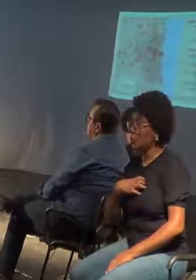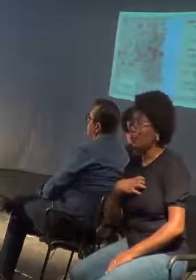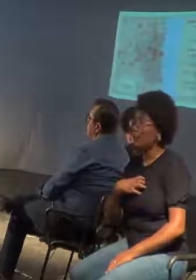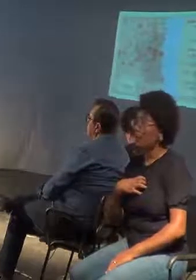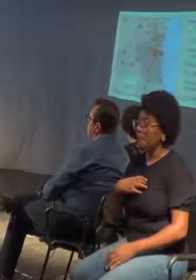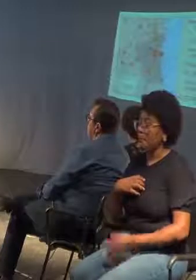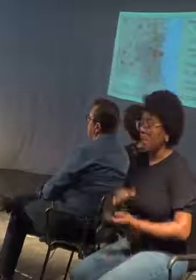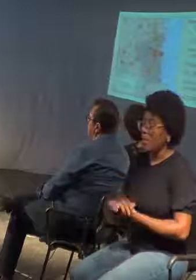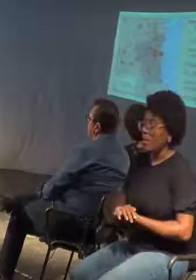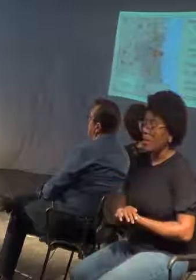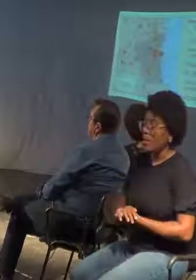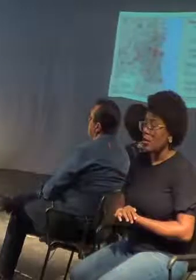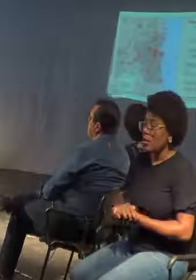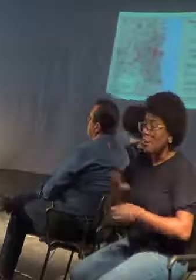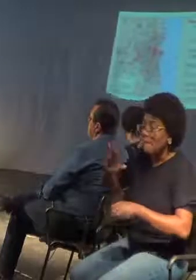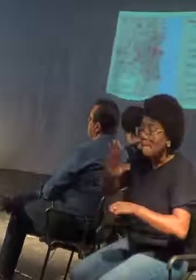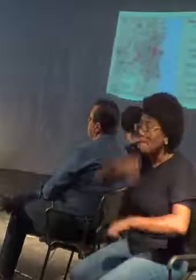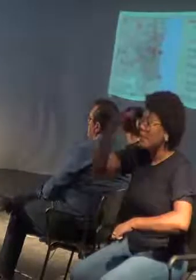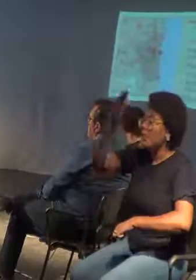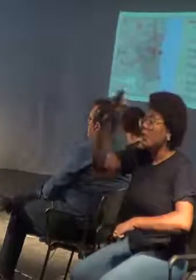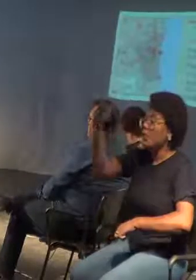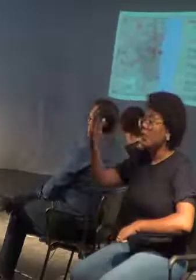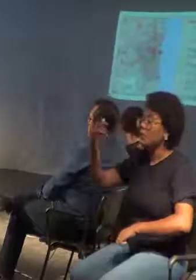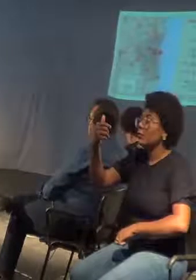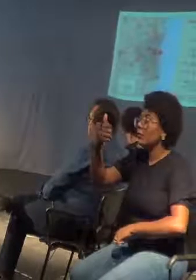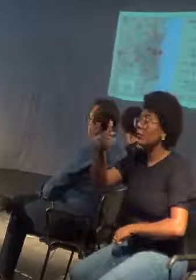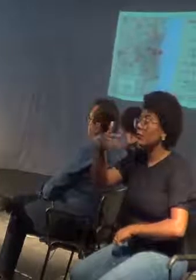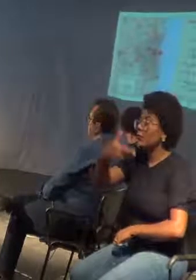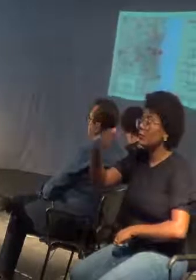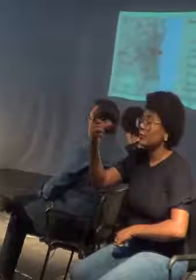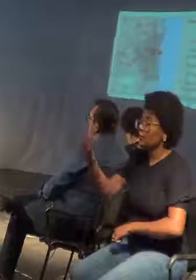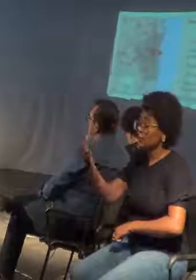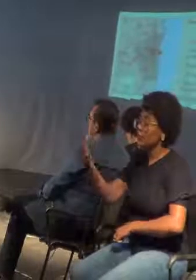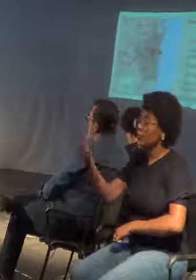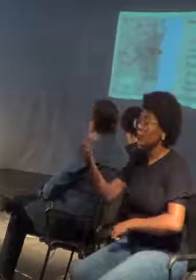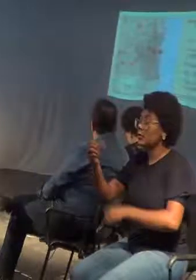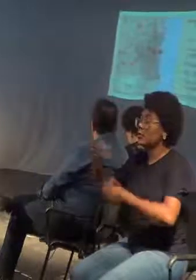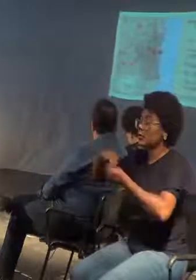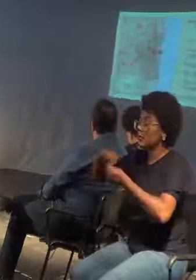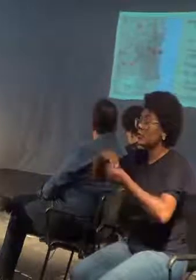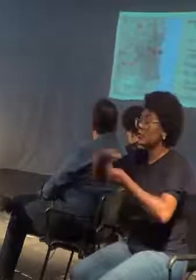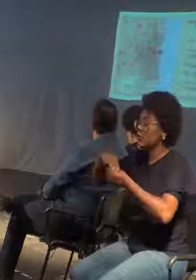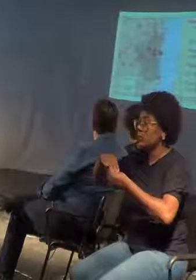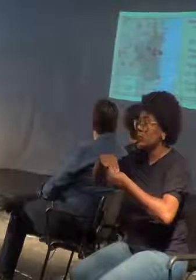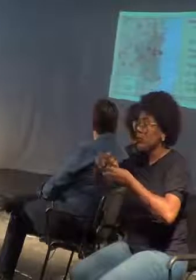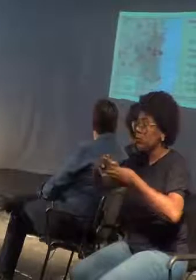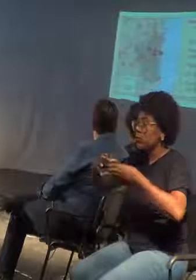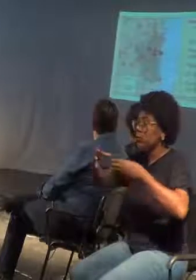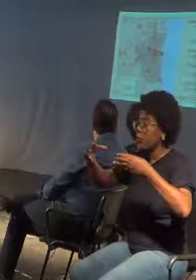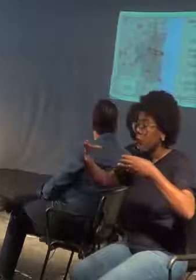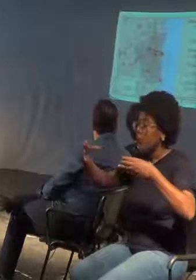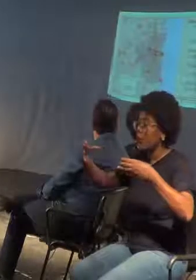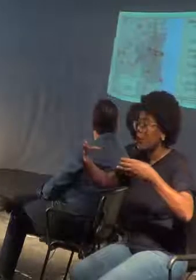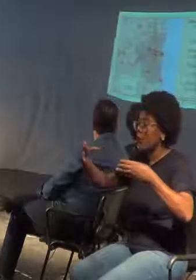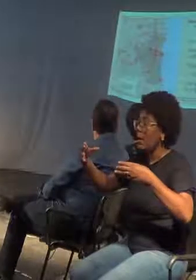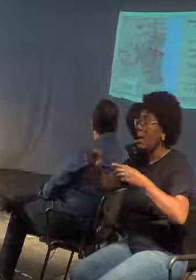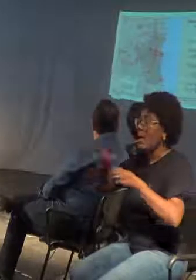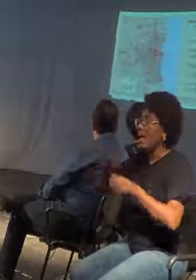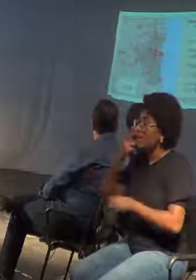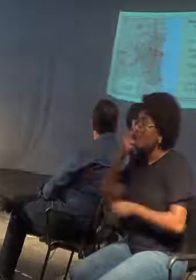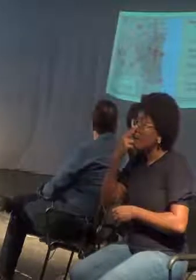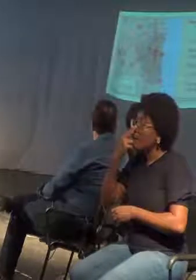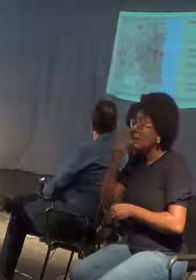são legalmente constituídos do território. Ele aumenta para 32 municípios os fluxos que